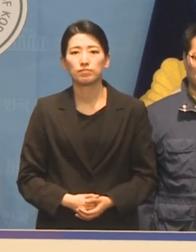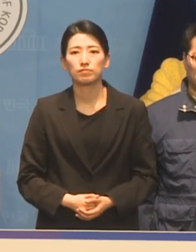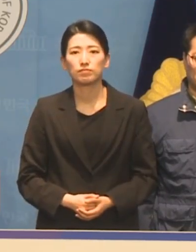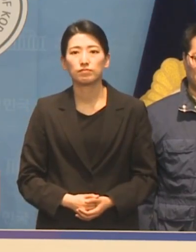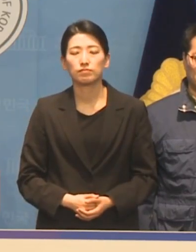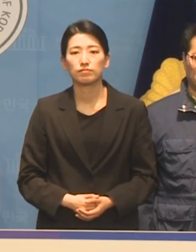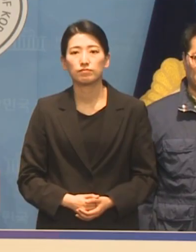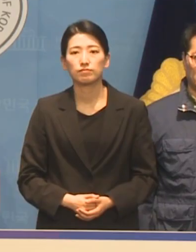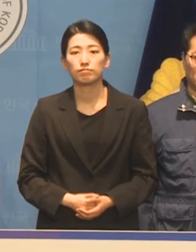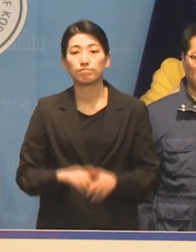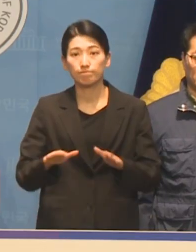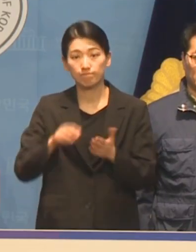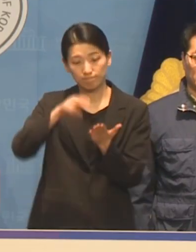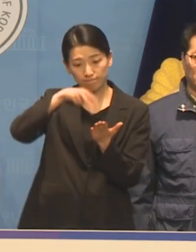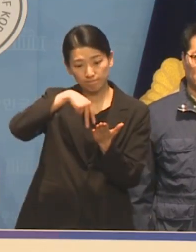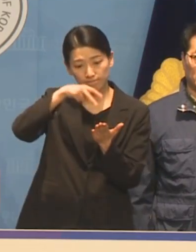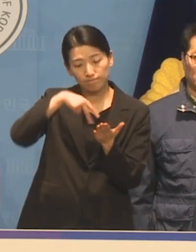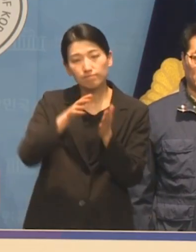기자회견을 시작하겠습니다.